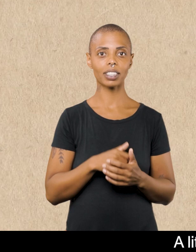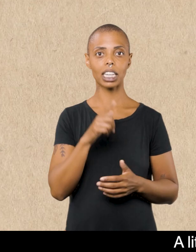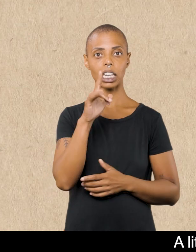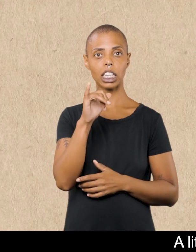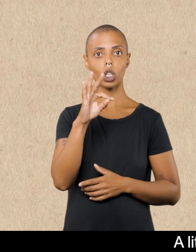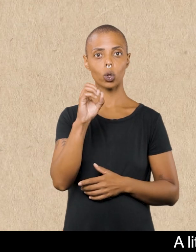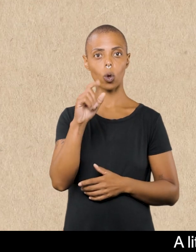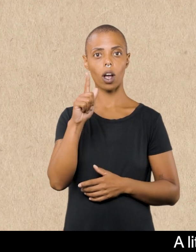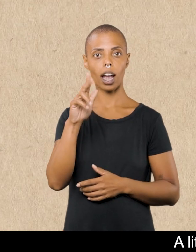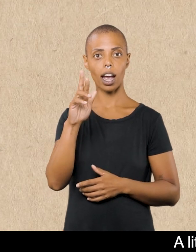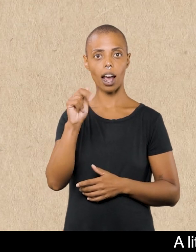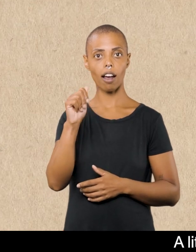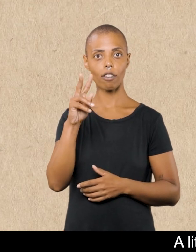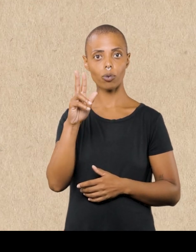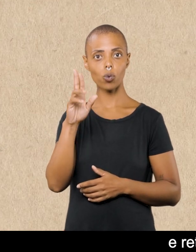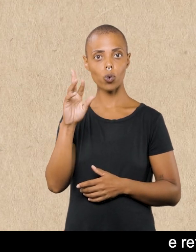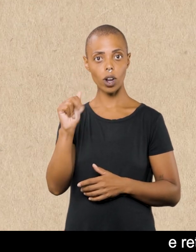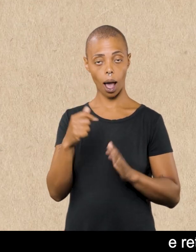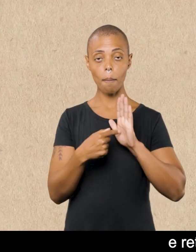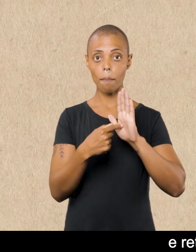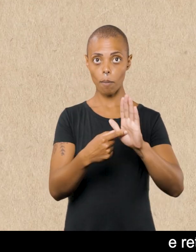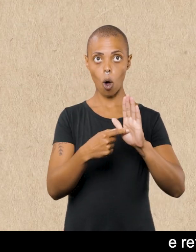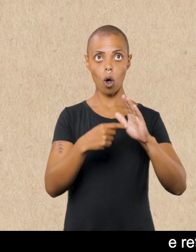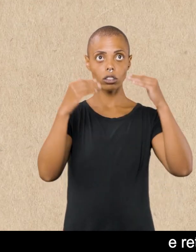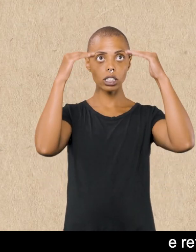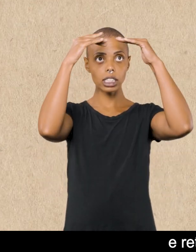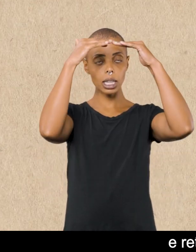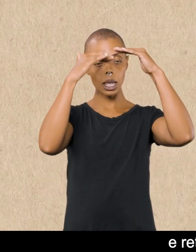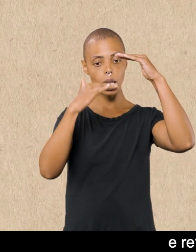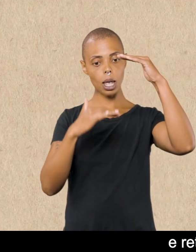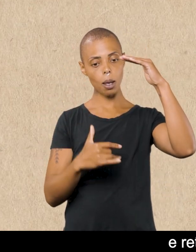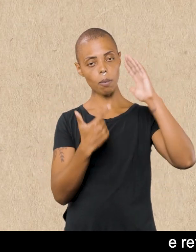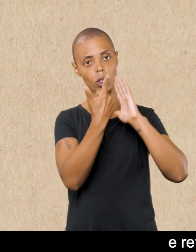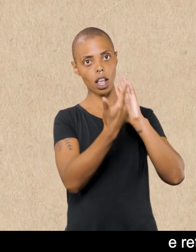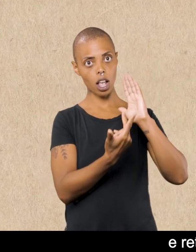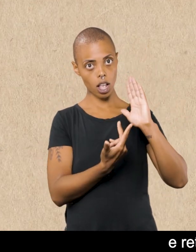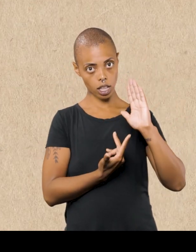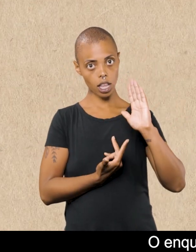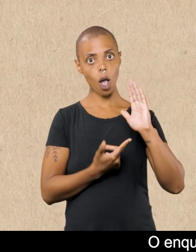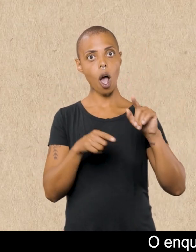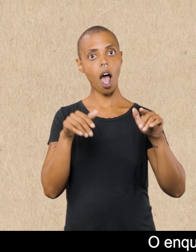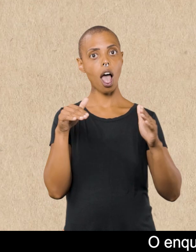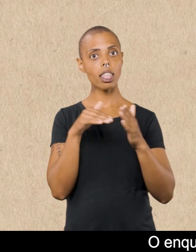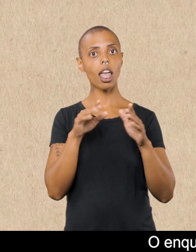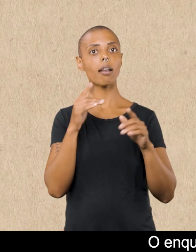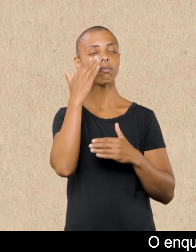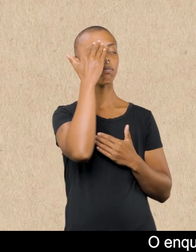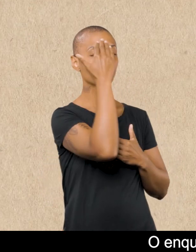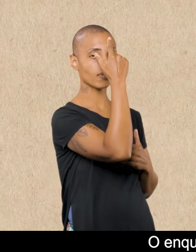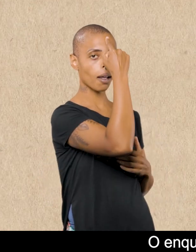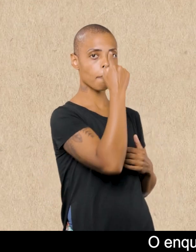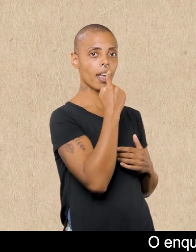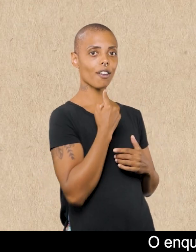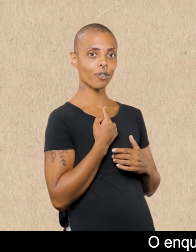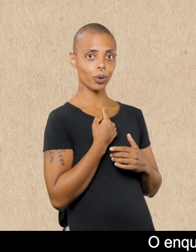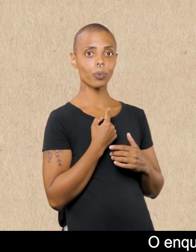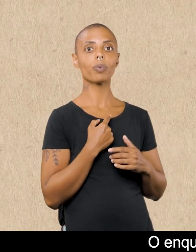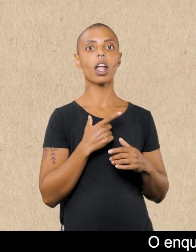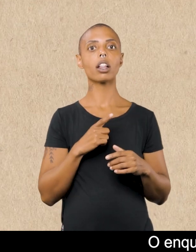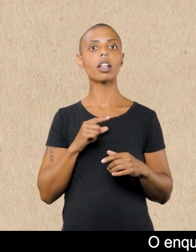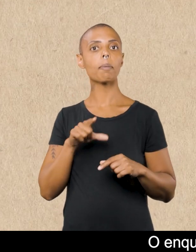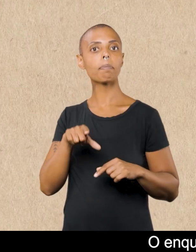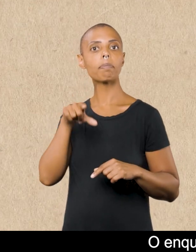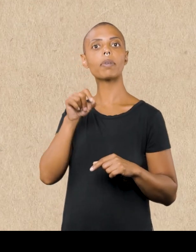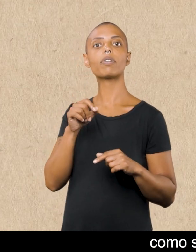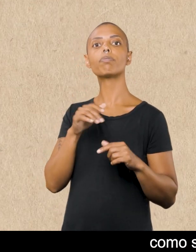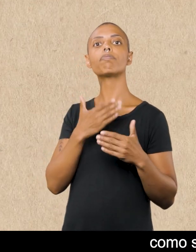em um quadriciclo. A litogravura mostra a cena enquadrada desde cima e retrata o quadriciclo com a família de